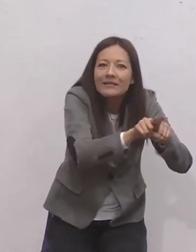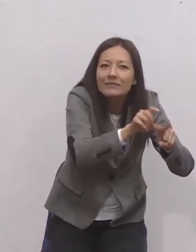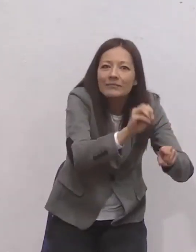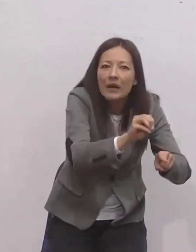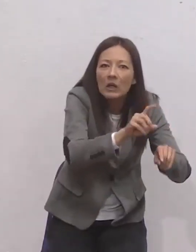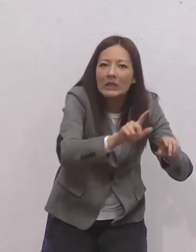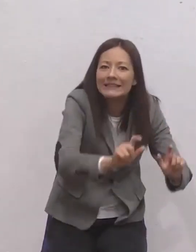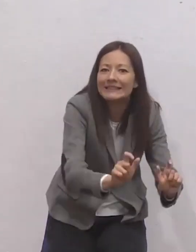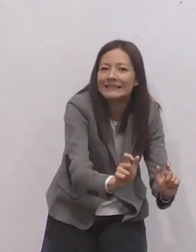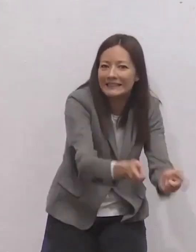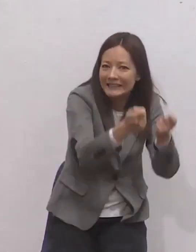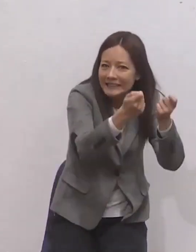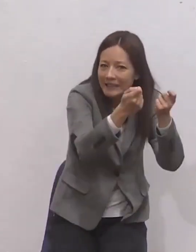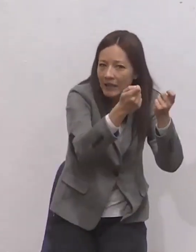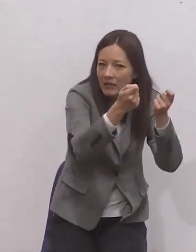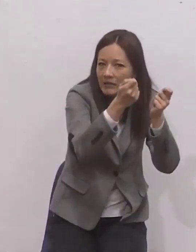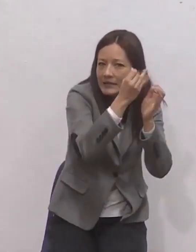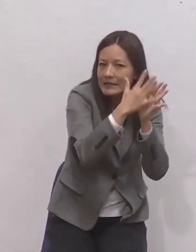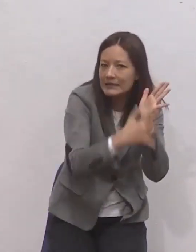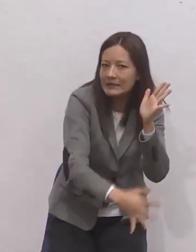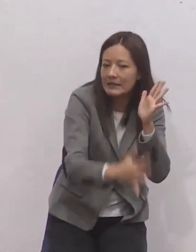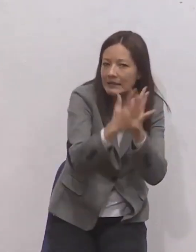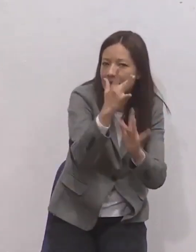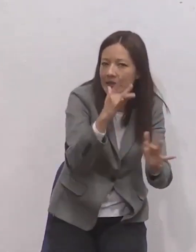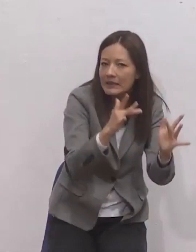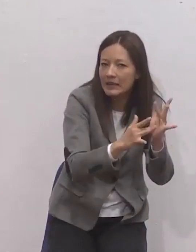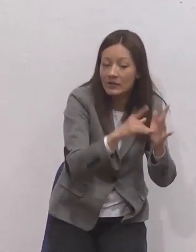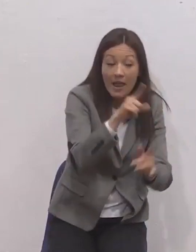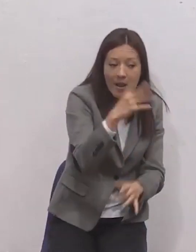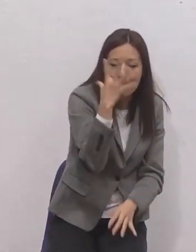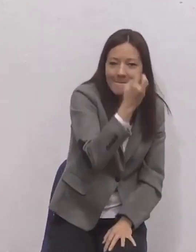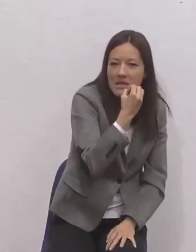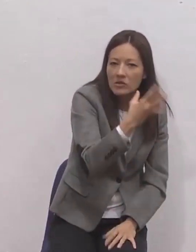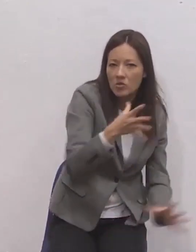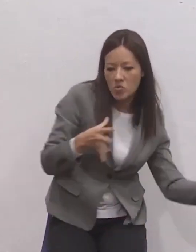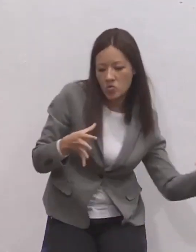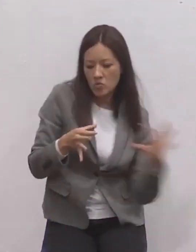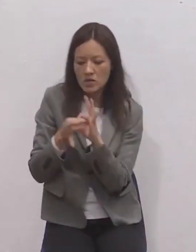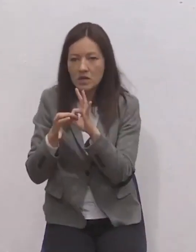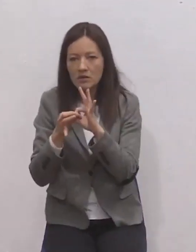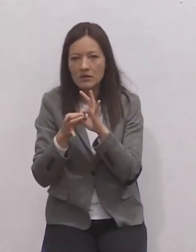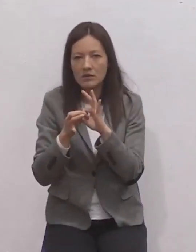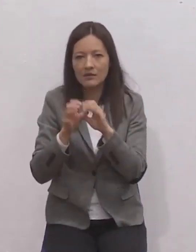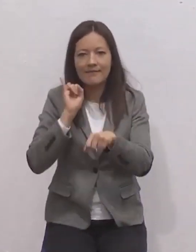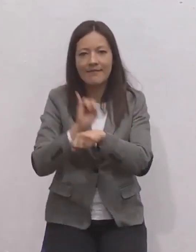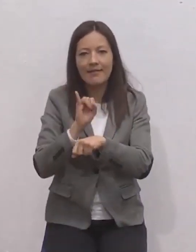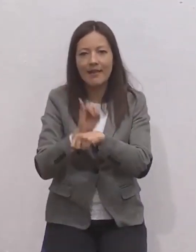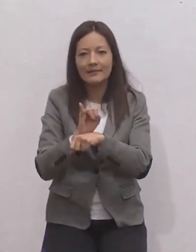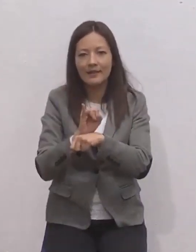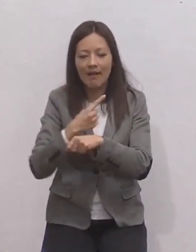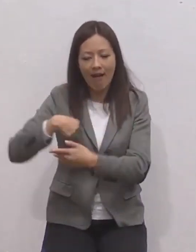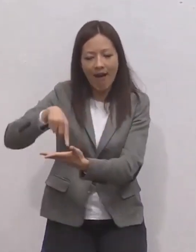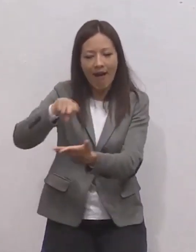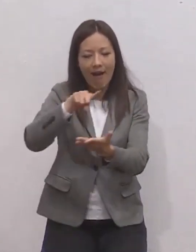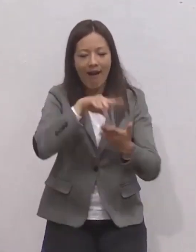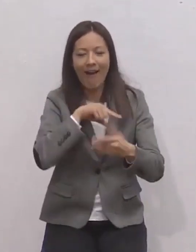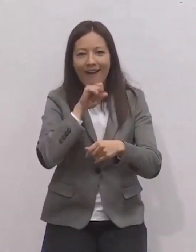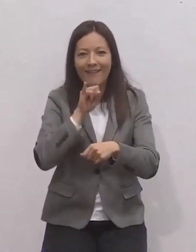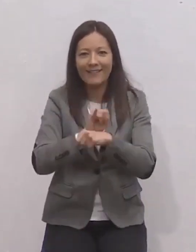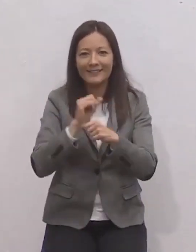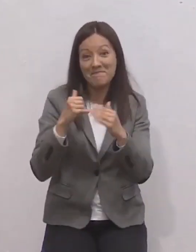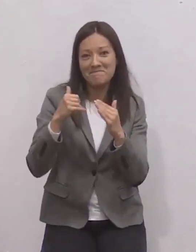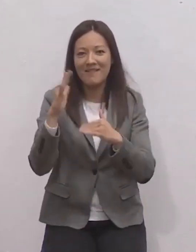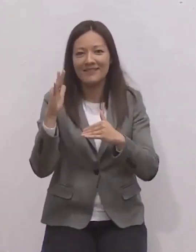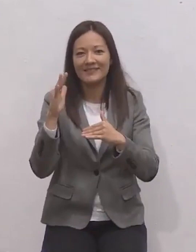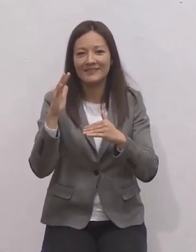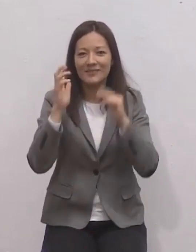fue rescatado por la sangre de Jesús y que es precioso. Y que somos iglesia. Ahora somos más iglesia,